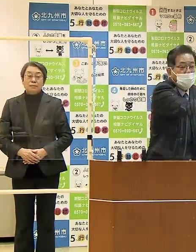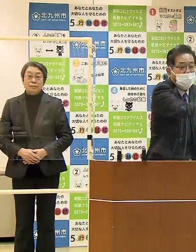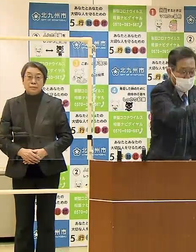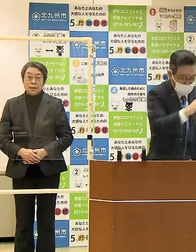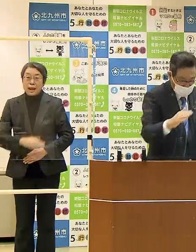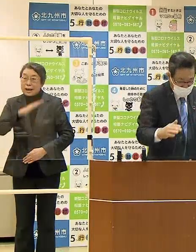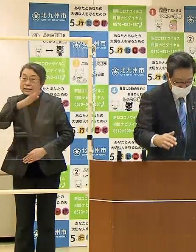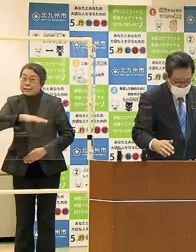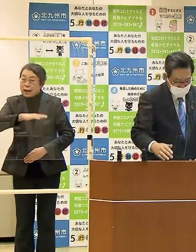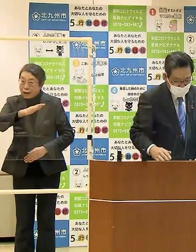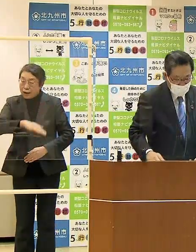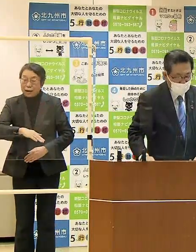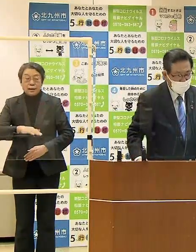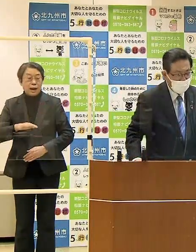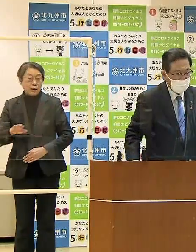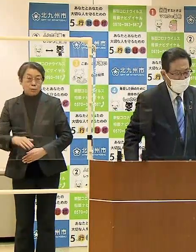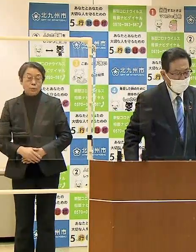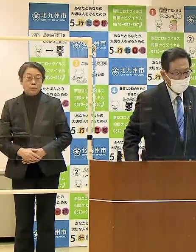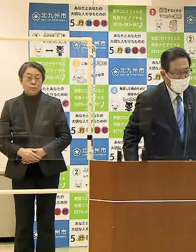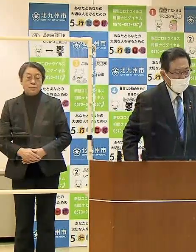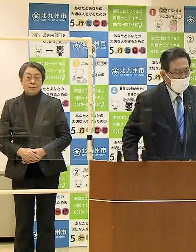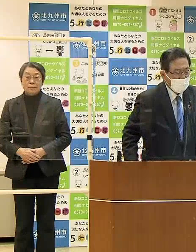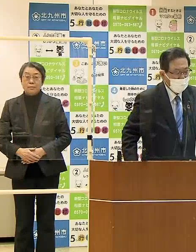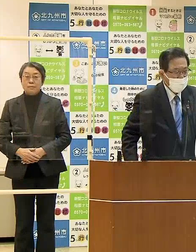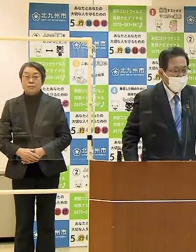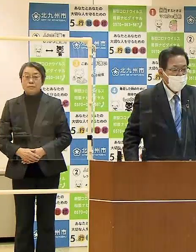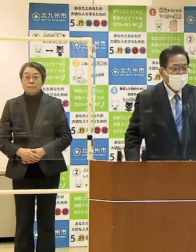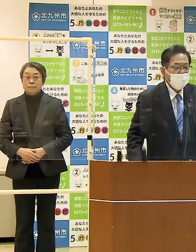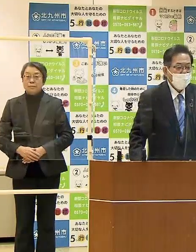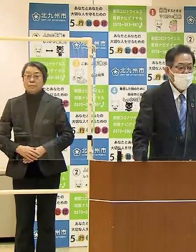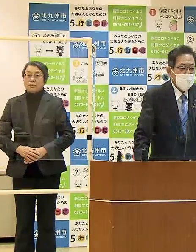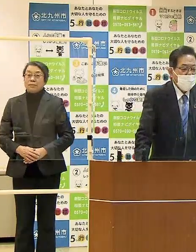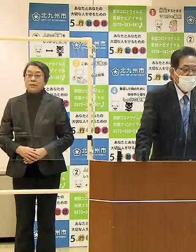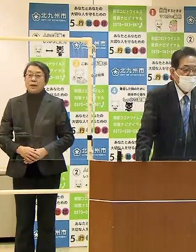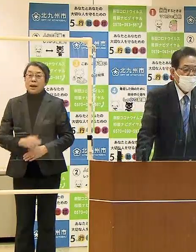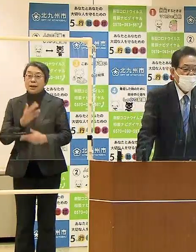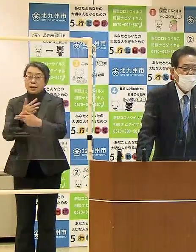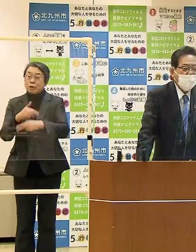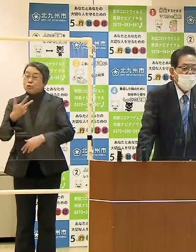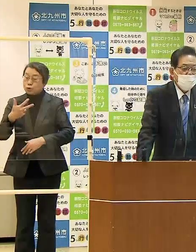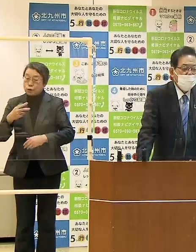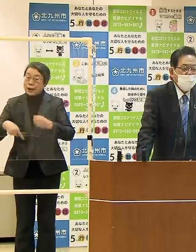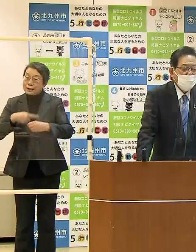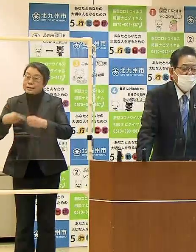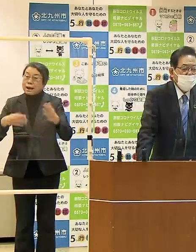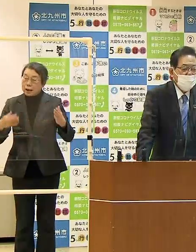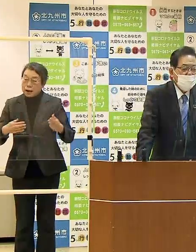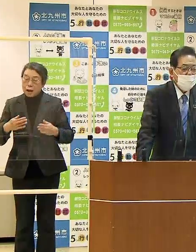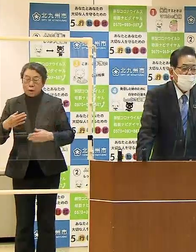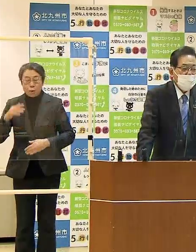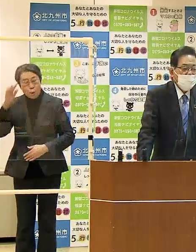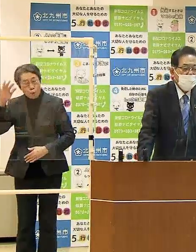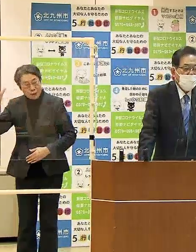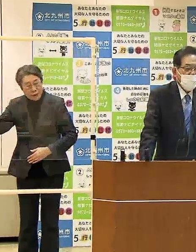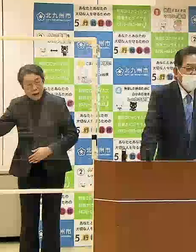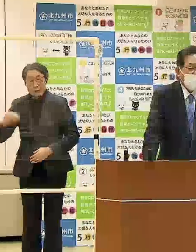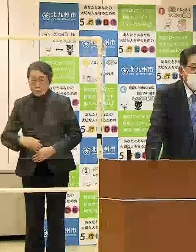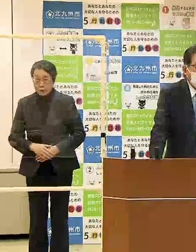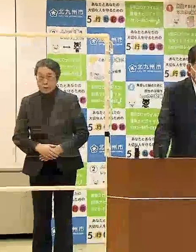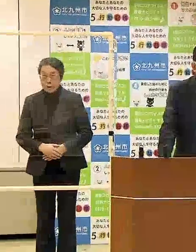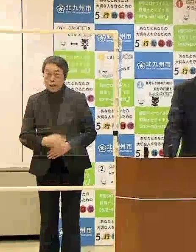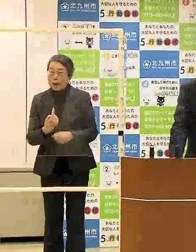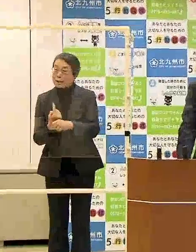この下の方にありますつまりあの北九州市のこの1年間を振り返りますと昨年の